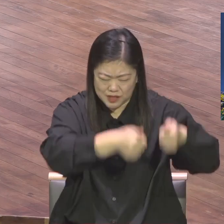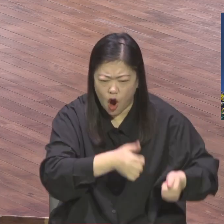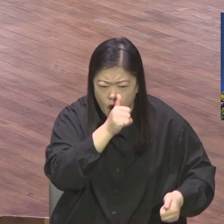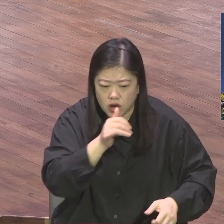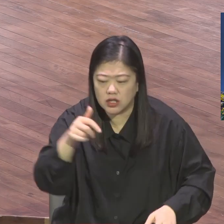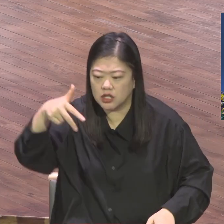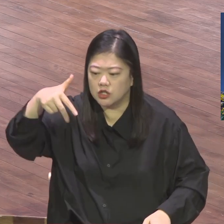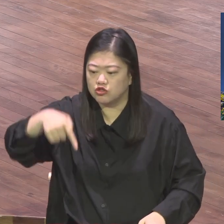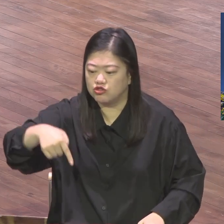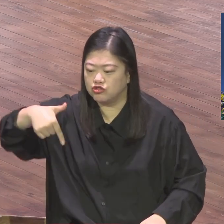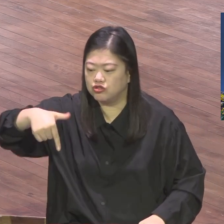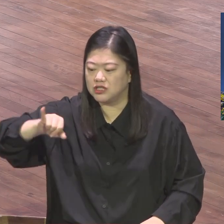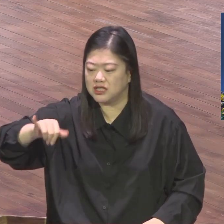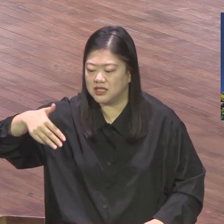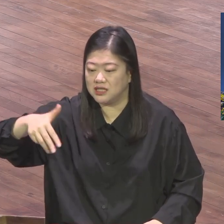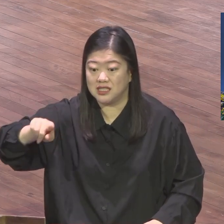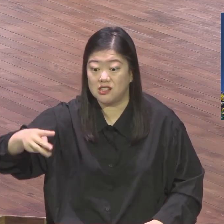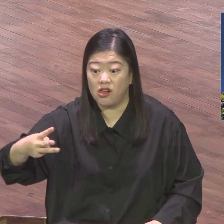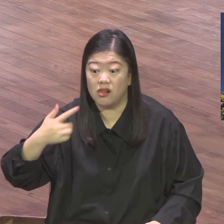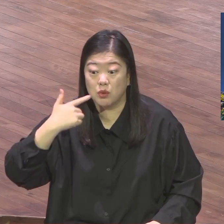그걸 다 죽었어.